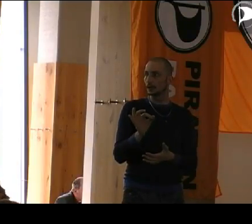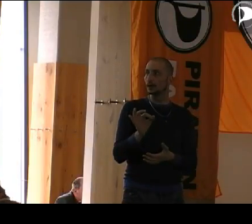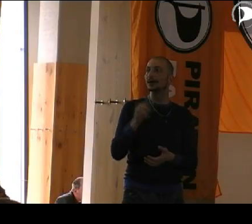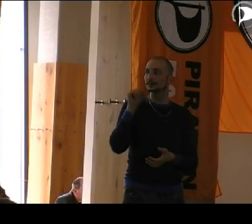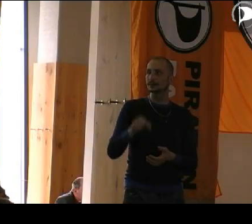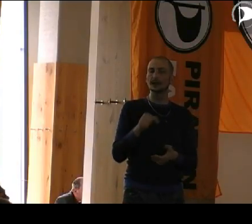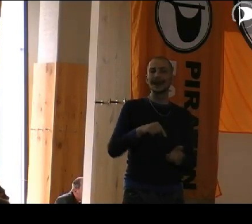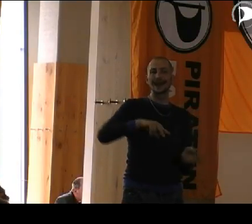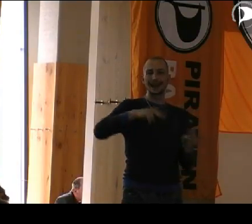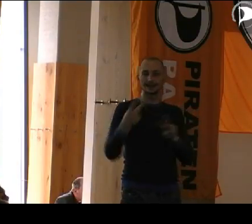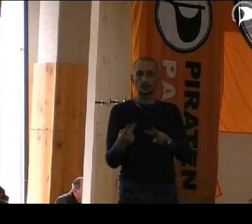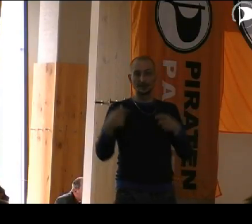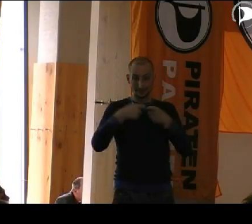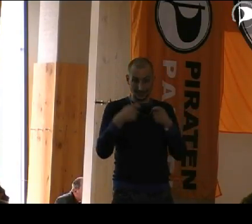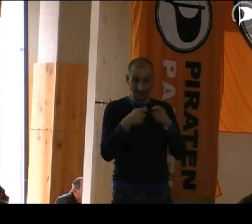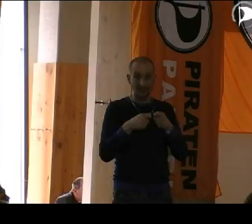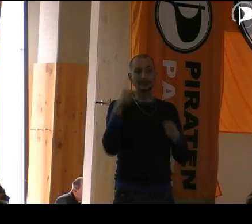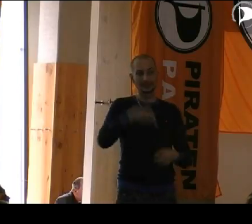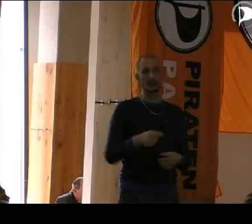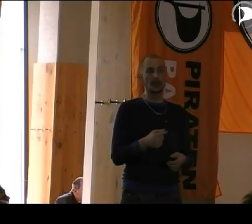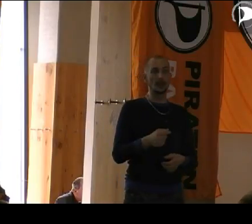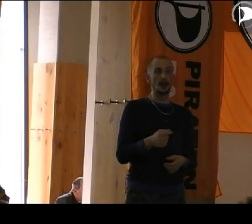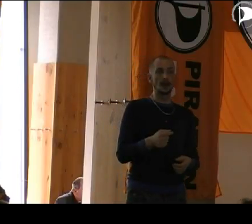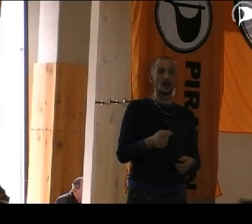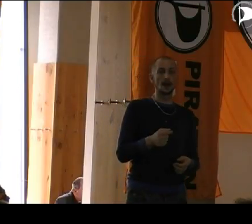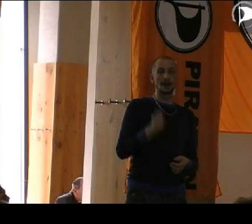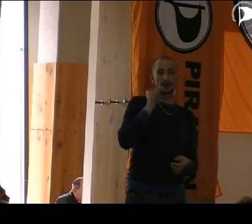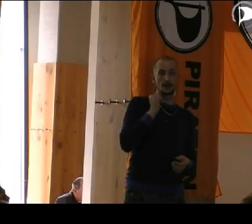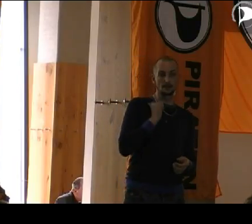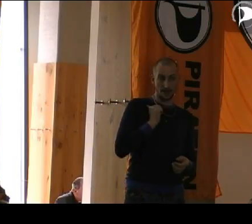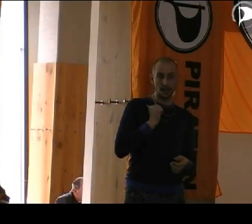der mitglieder die wir euch bei trat in diesem jahr ausbezahlt